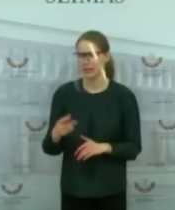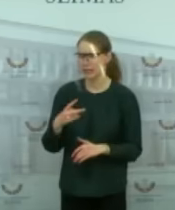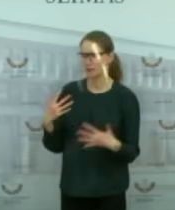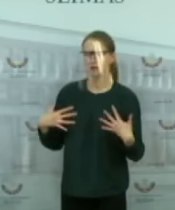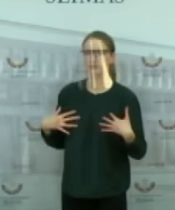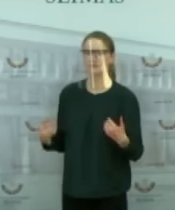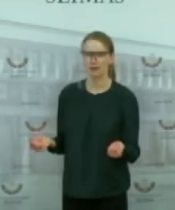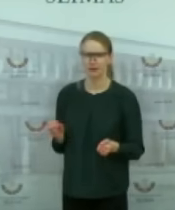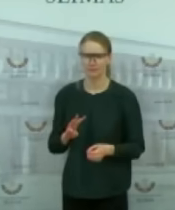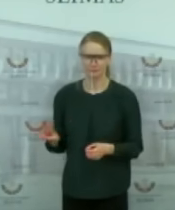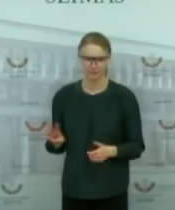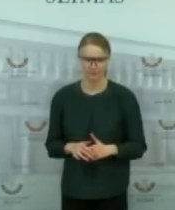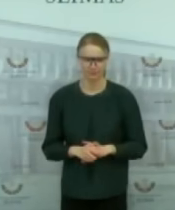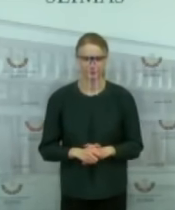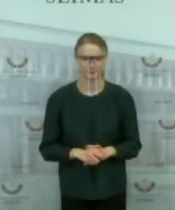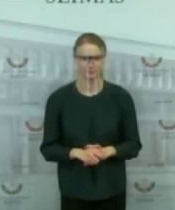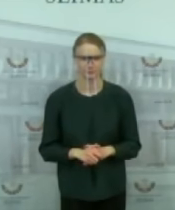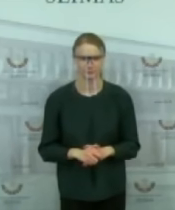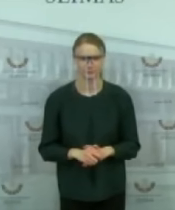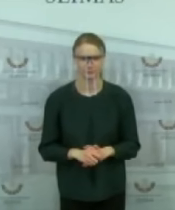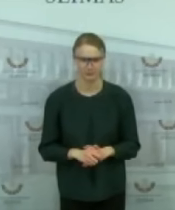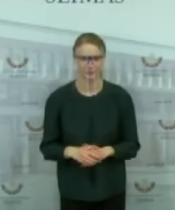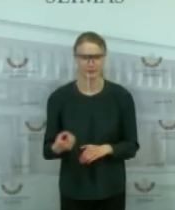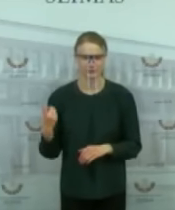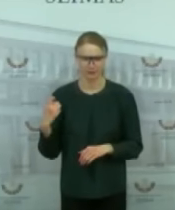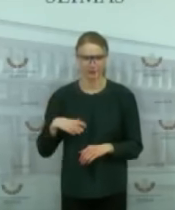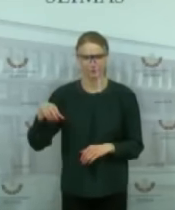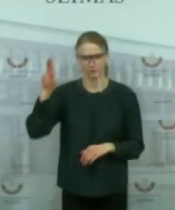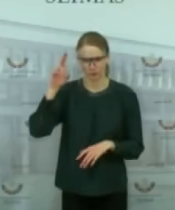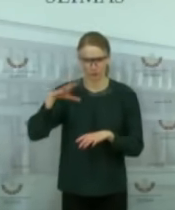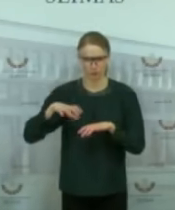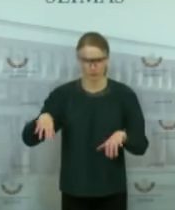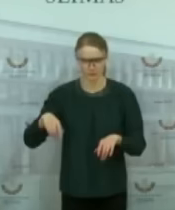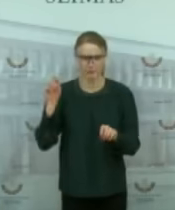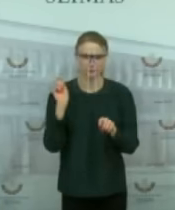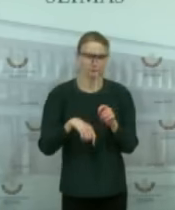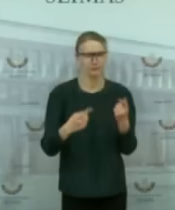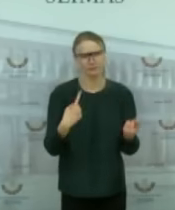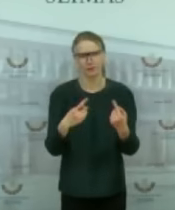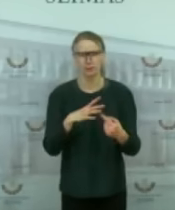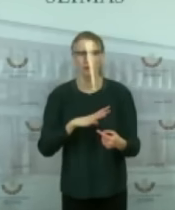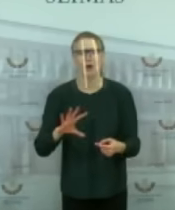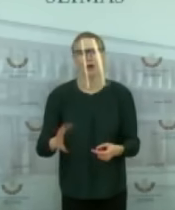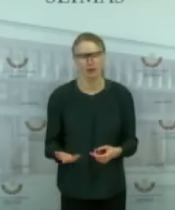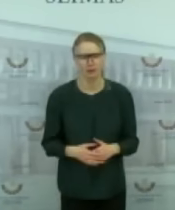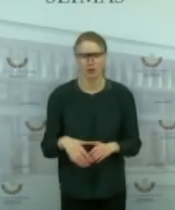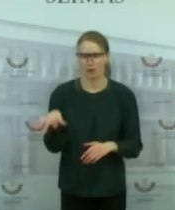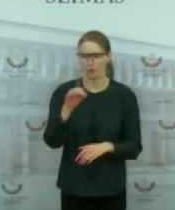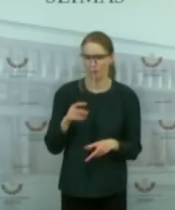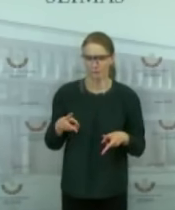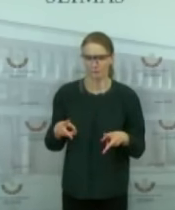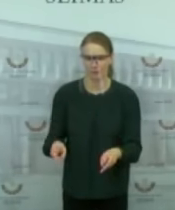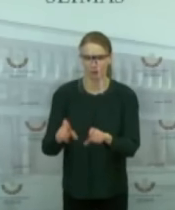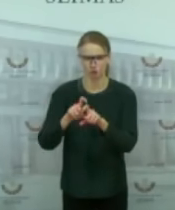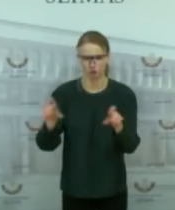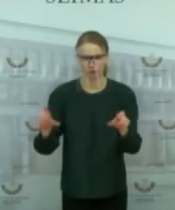domisi. Praėjusią savaitę vyriausybės pasitarime buvo pasiūlyta idėja, kad Nacionalinis vėžio institutas būtų pavaldus dviems